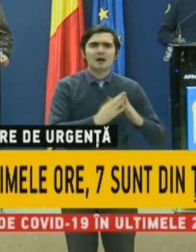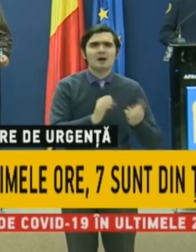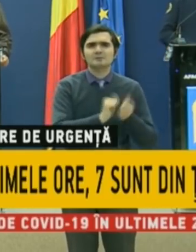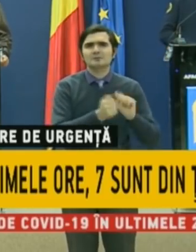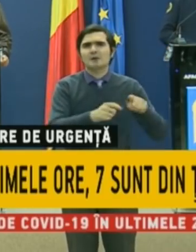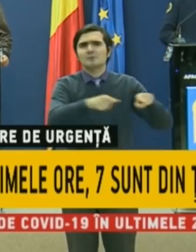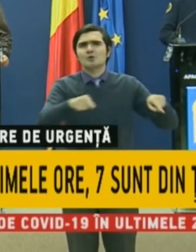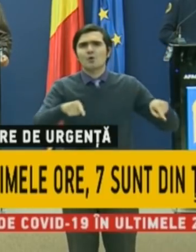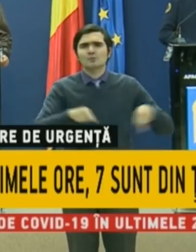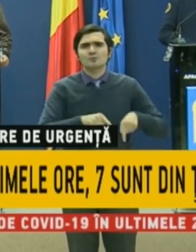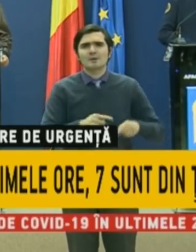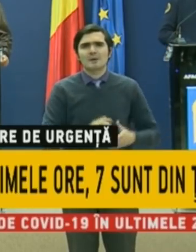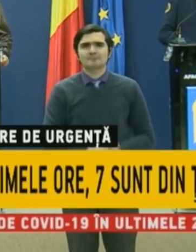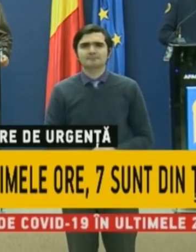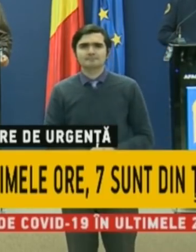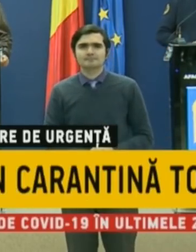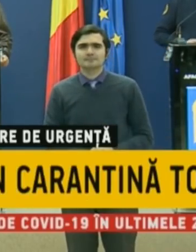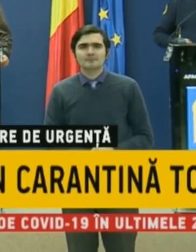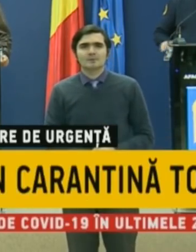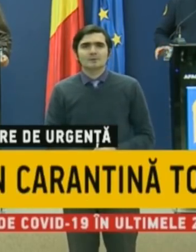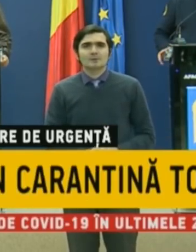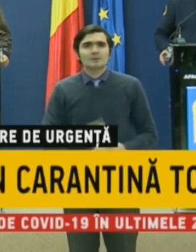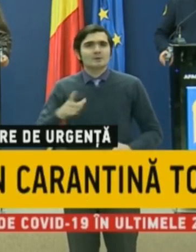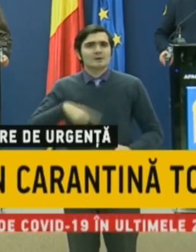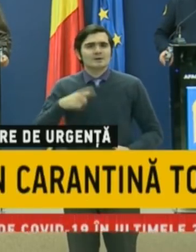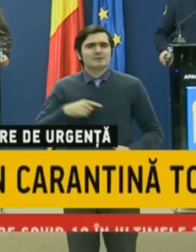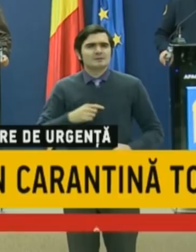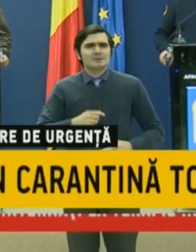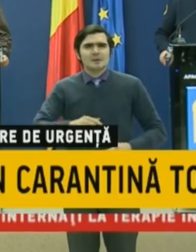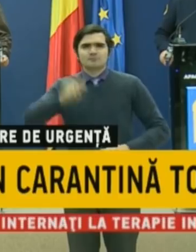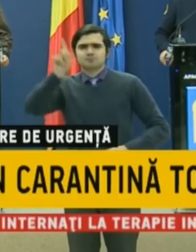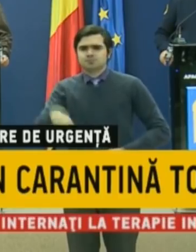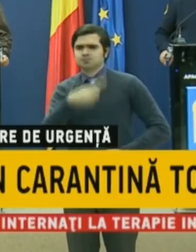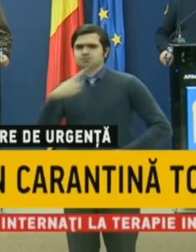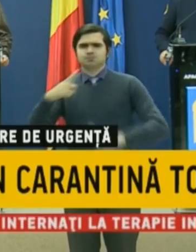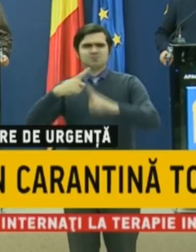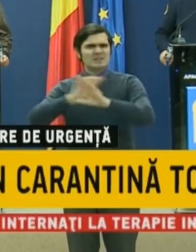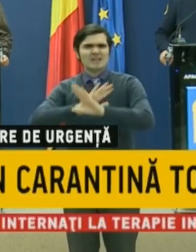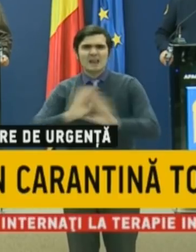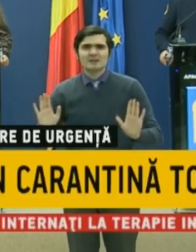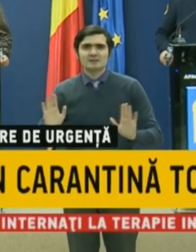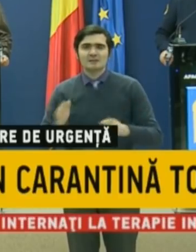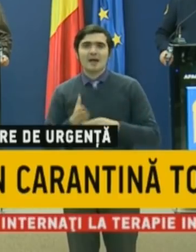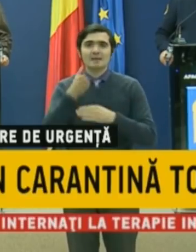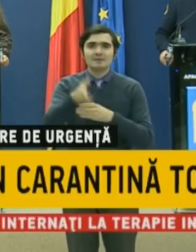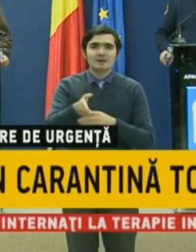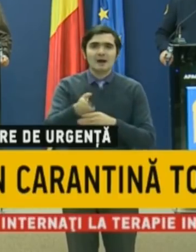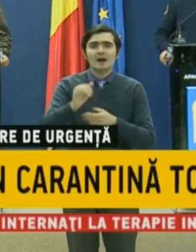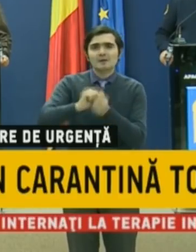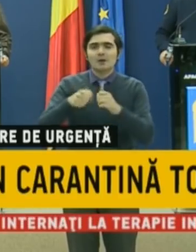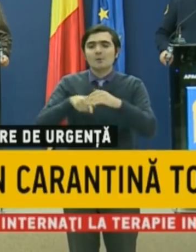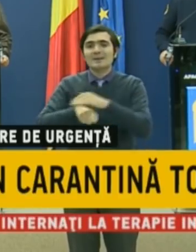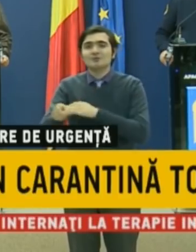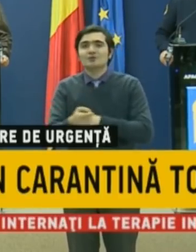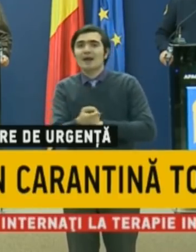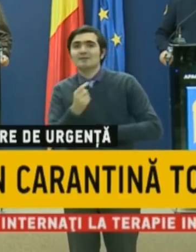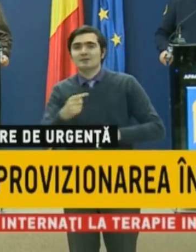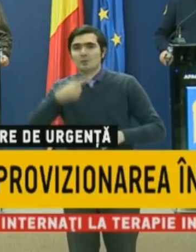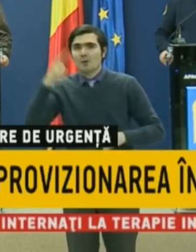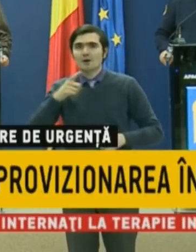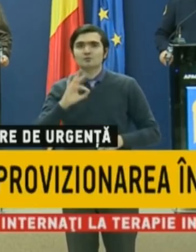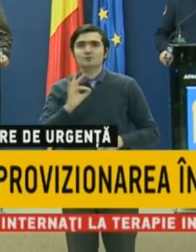de la gospodărie. Este strict interzisă intrarea și ieșirea în și din orașul Țăndărei